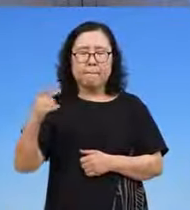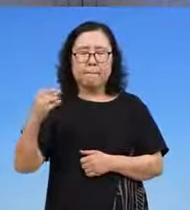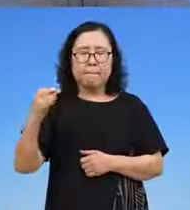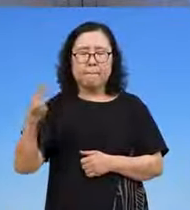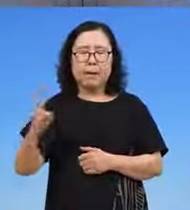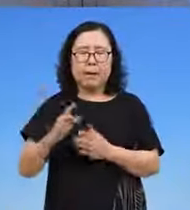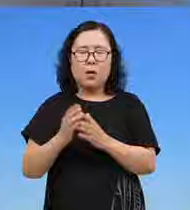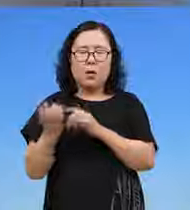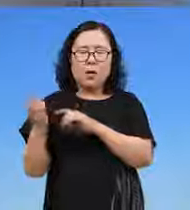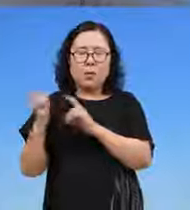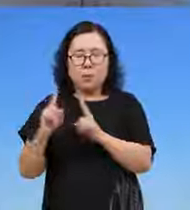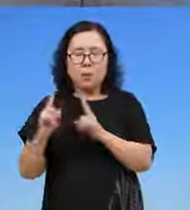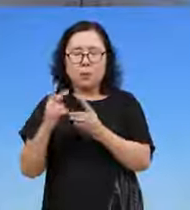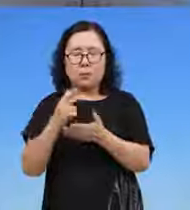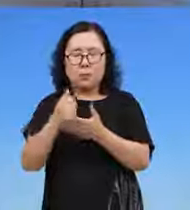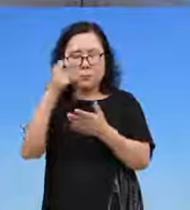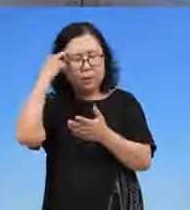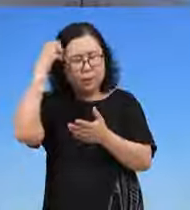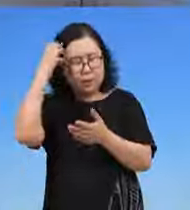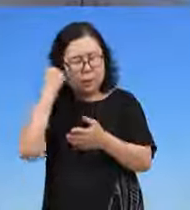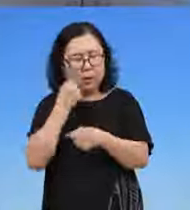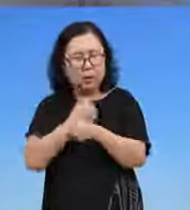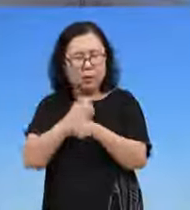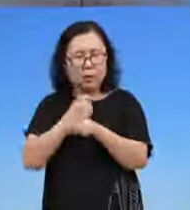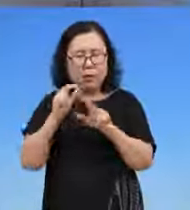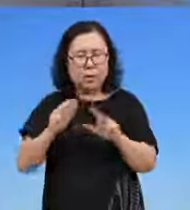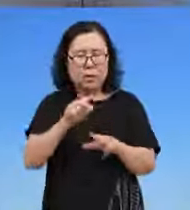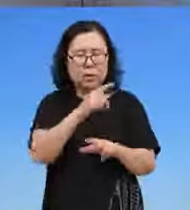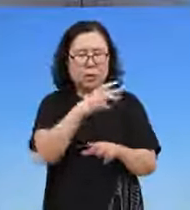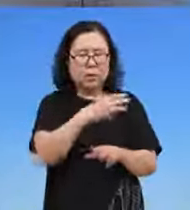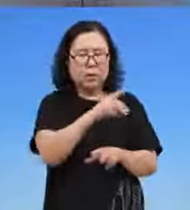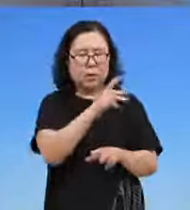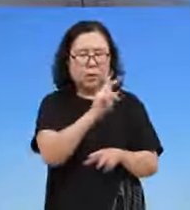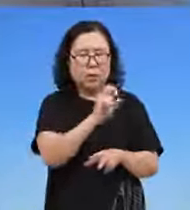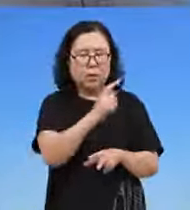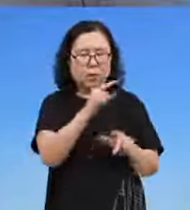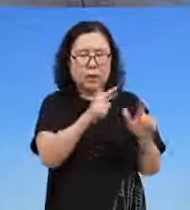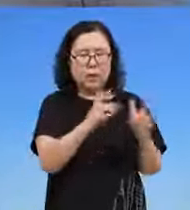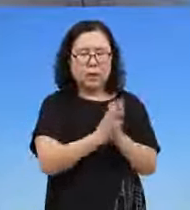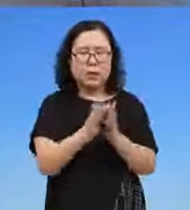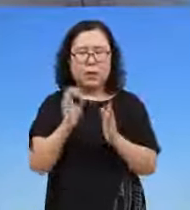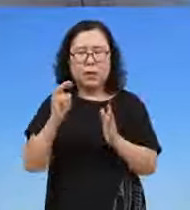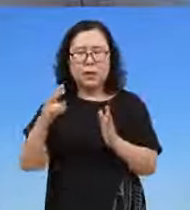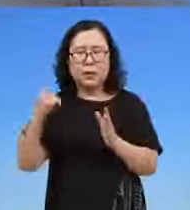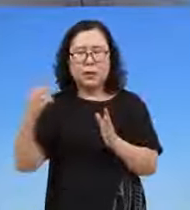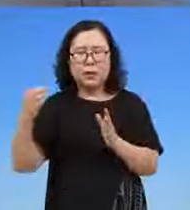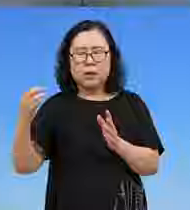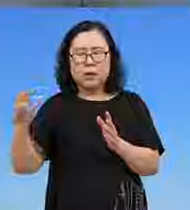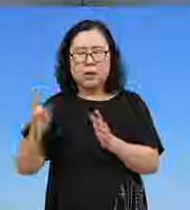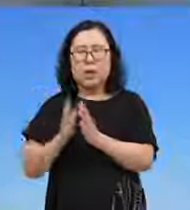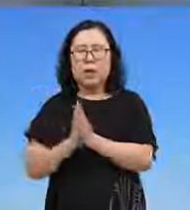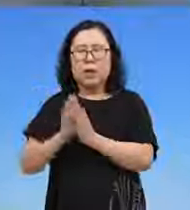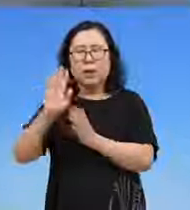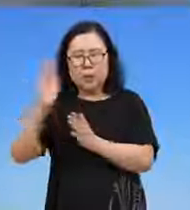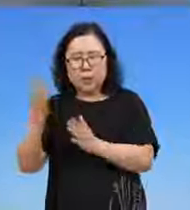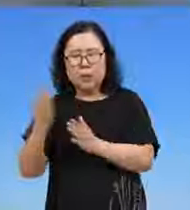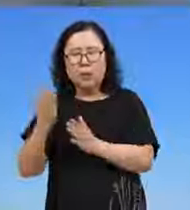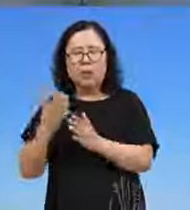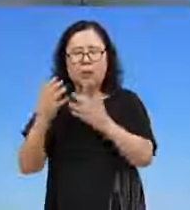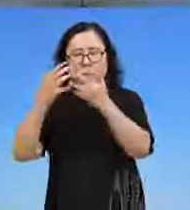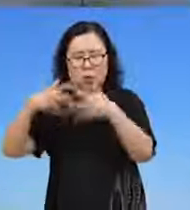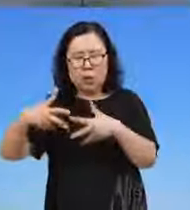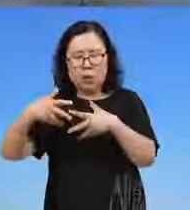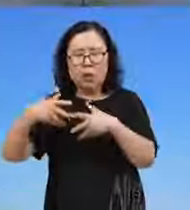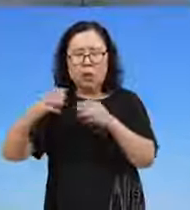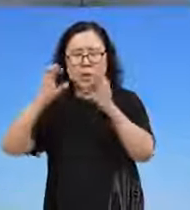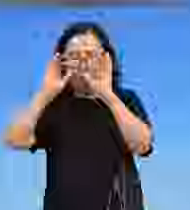여디디아를 회복해 주신 그 주님을 기억하면서 이제 나는 더 이상 솔로몬이 아니라 여디디아가 되었노라고, 어떤 조건을 보고